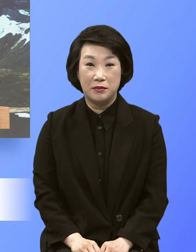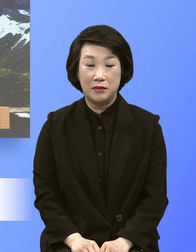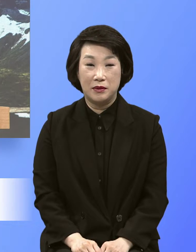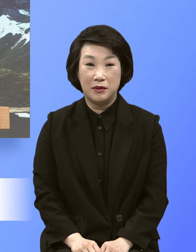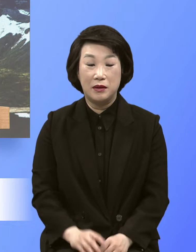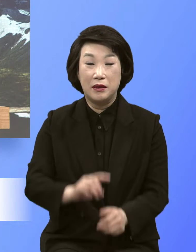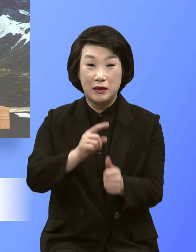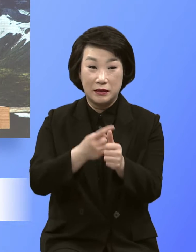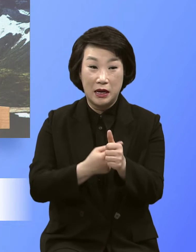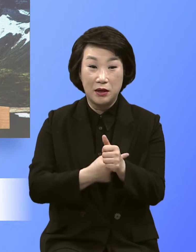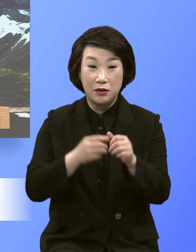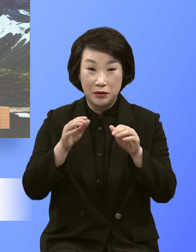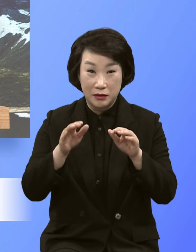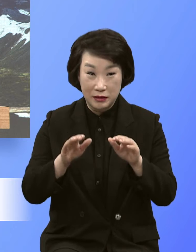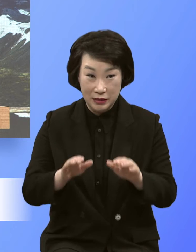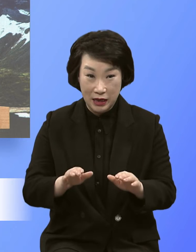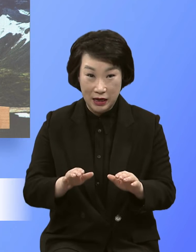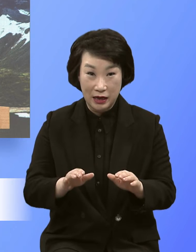그러므로